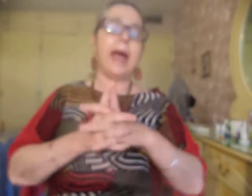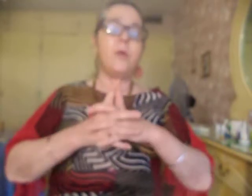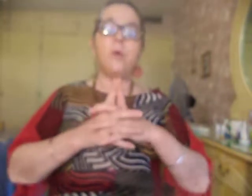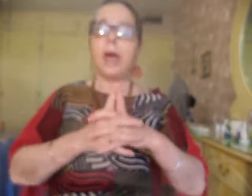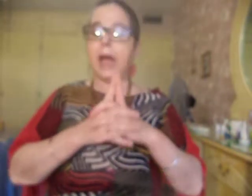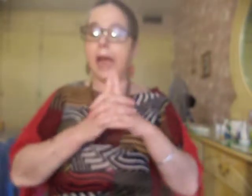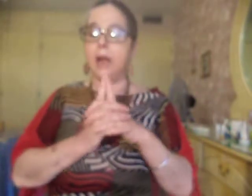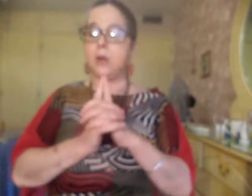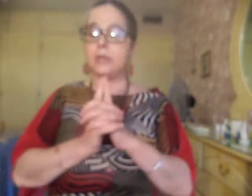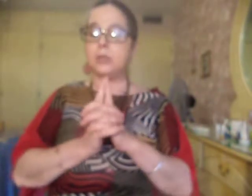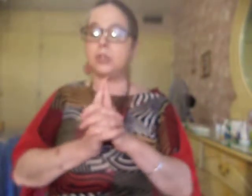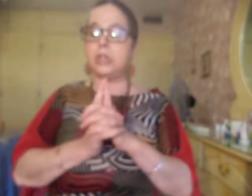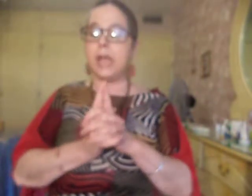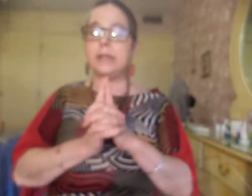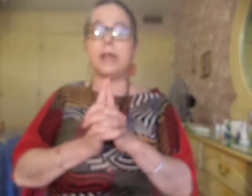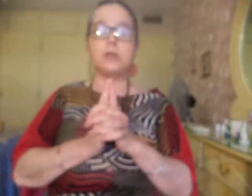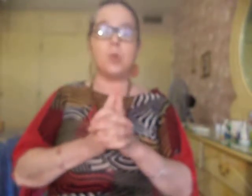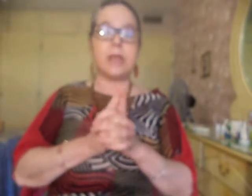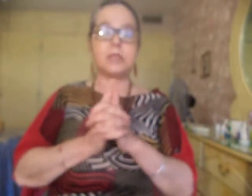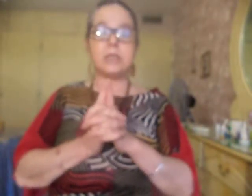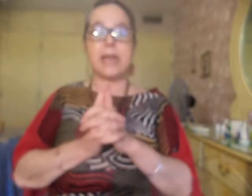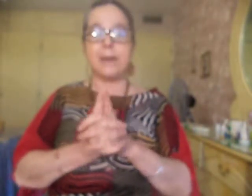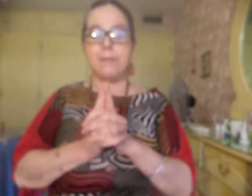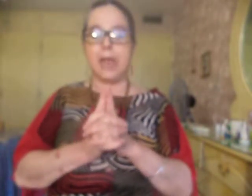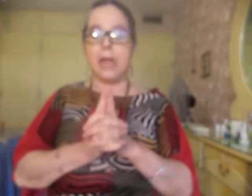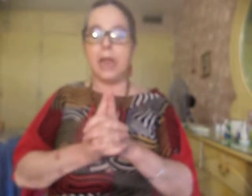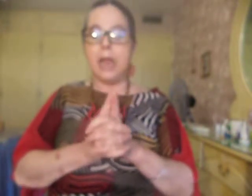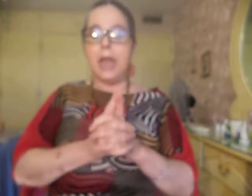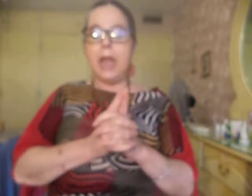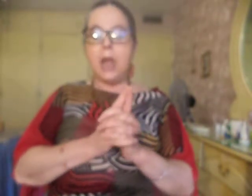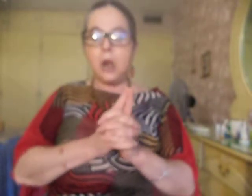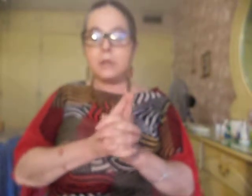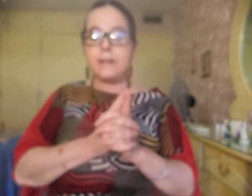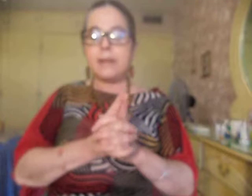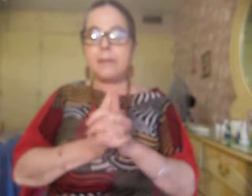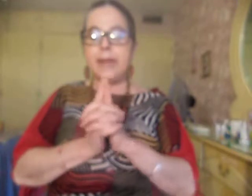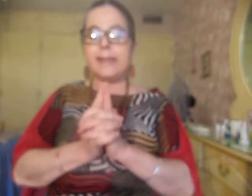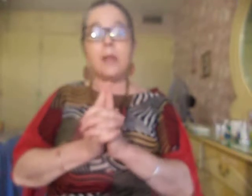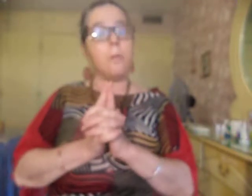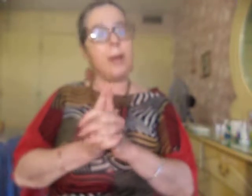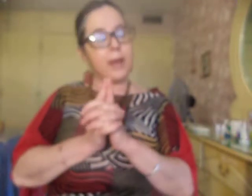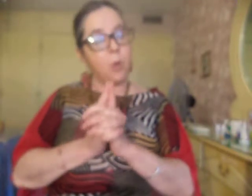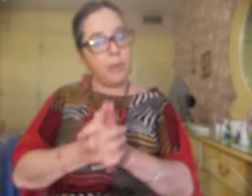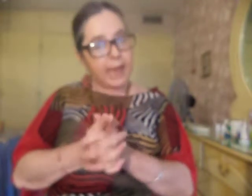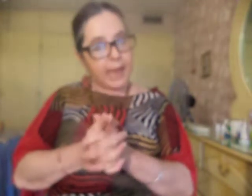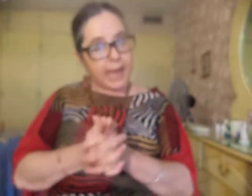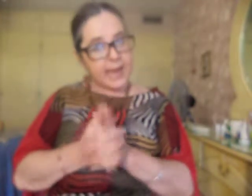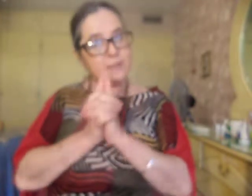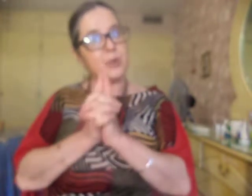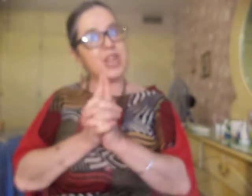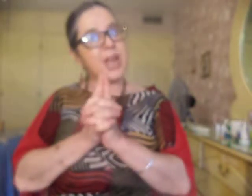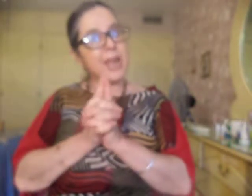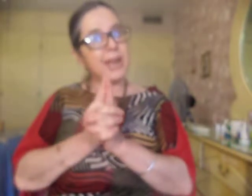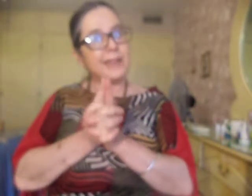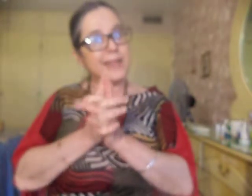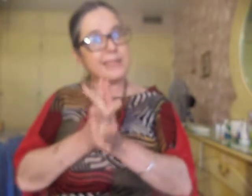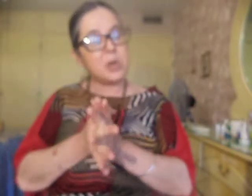ayuda a lo que son los dientes, los huesos y la piel. Las vitaminas del complejo B las voy a ir